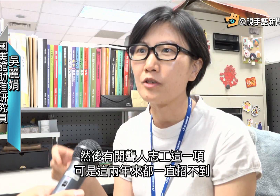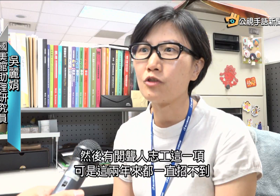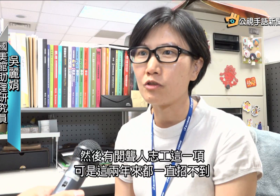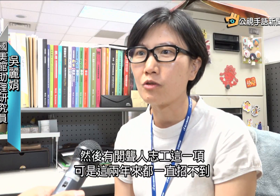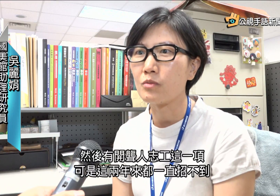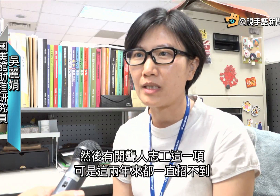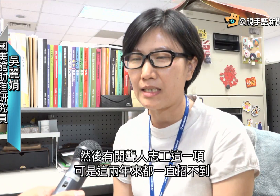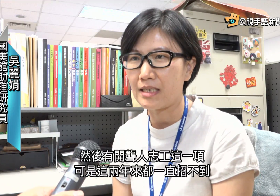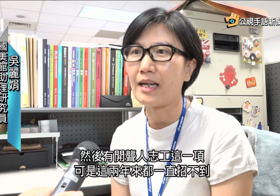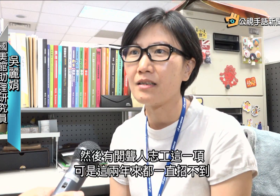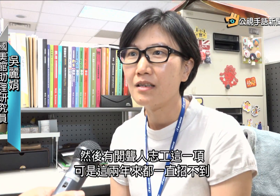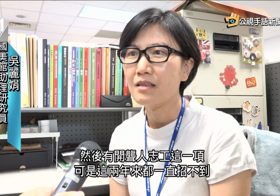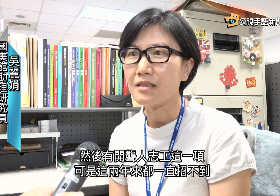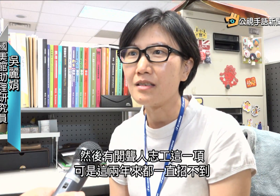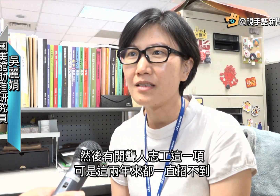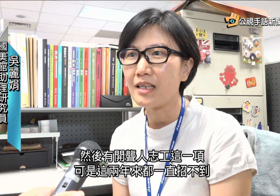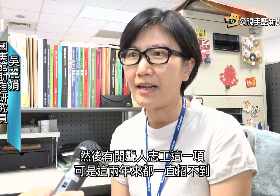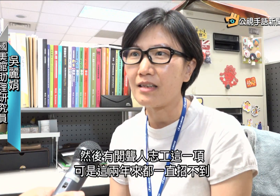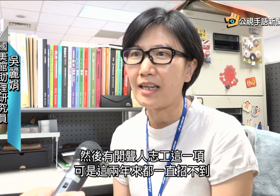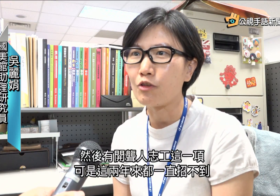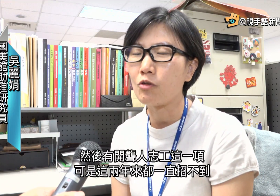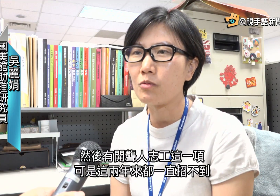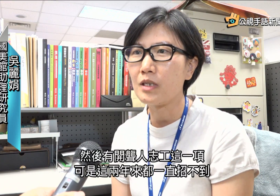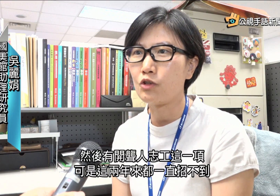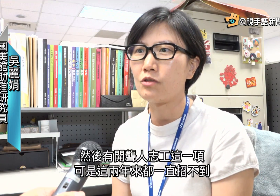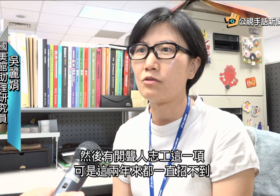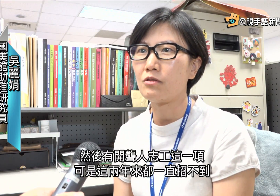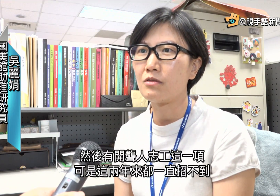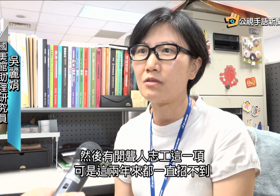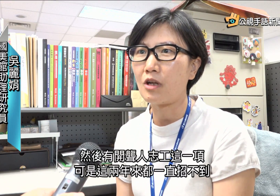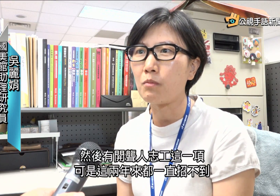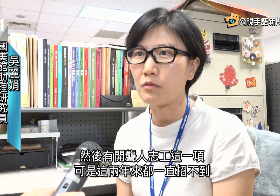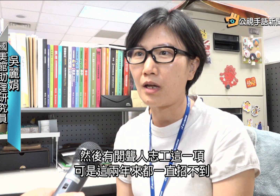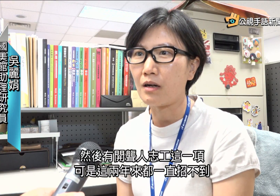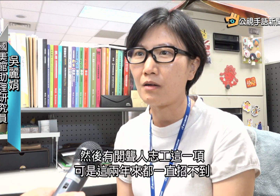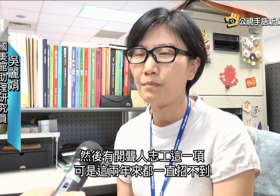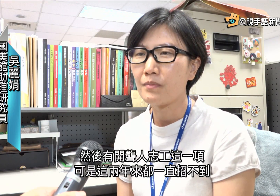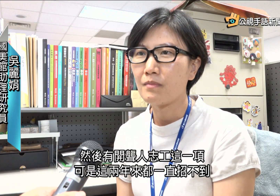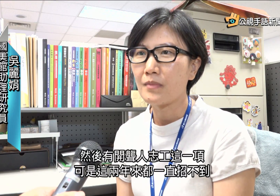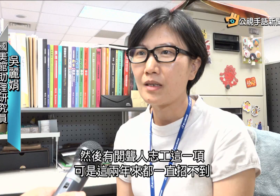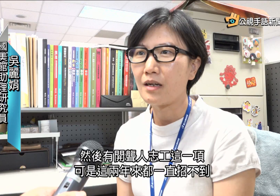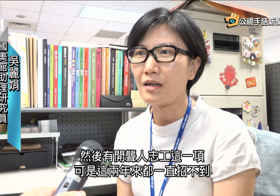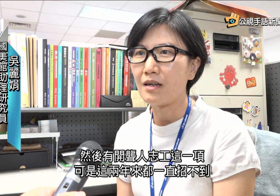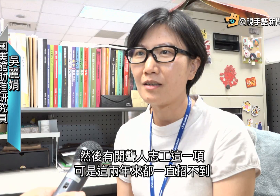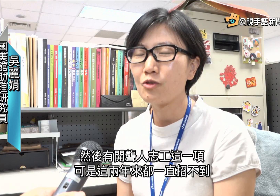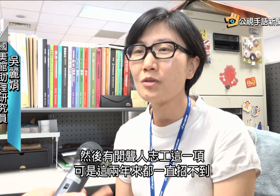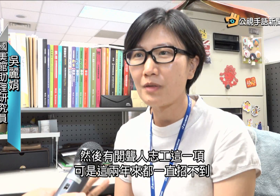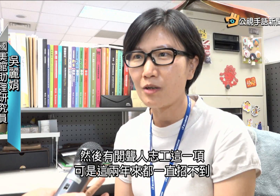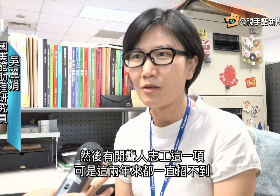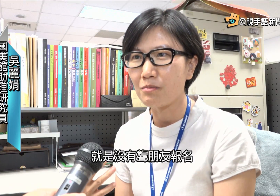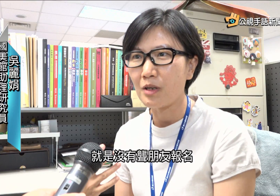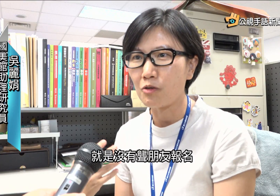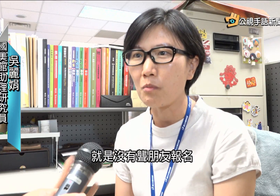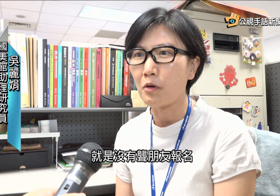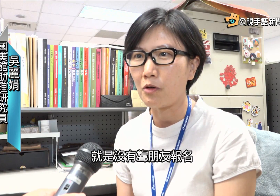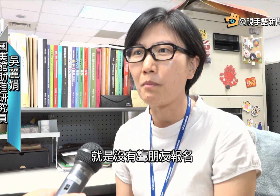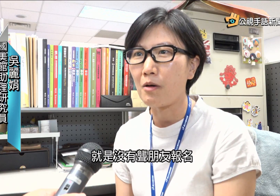志工这一项，可是这两年来都一直是招不到，就是没有聋朋友报